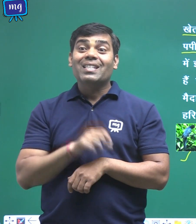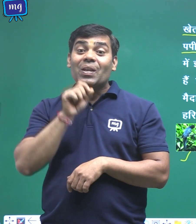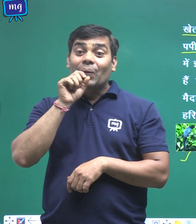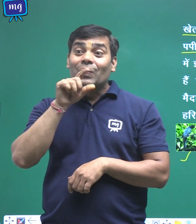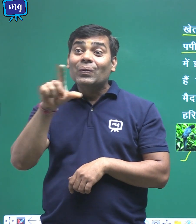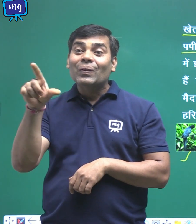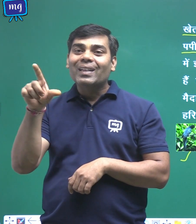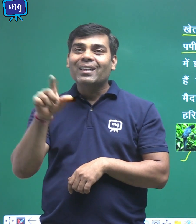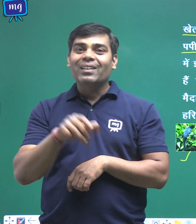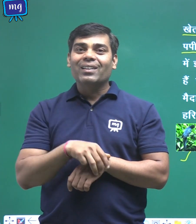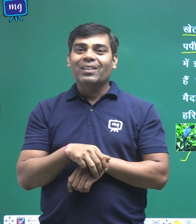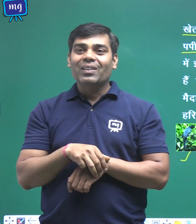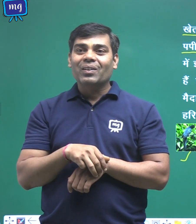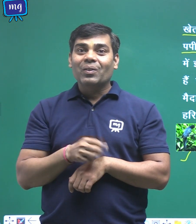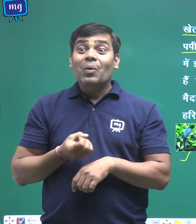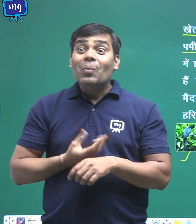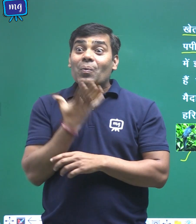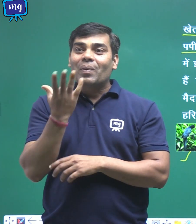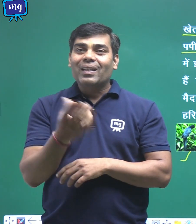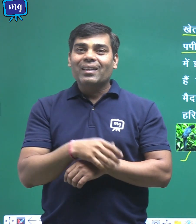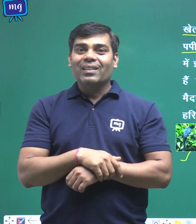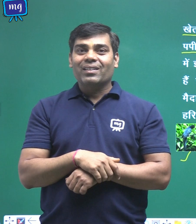स्वर उत्पन्न करते हैं।